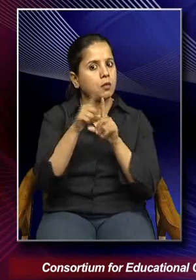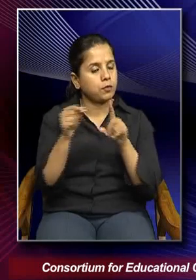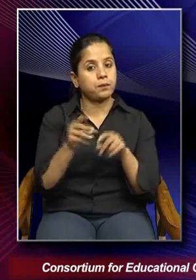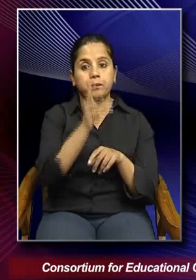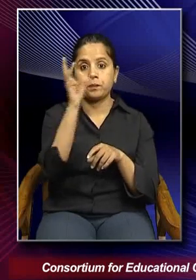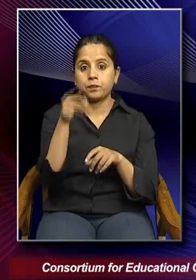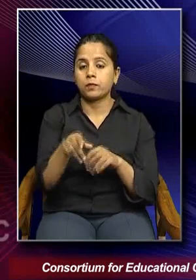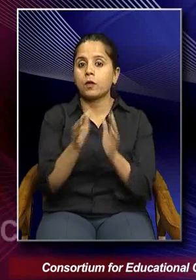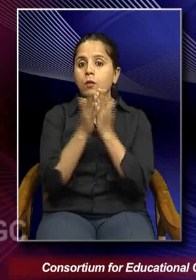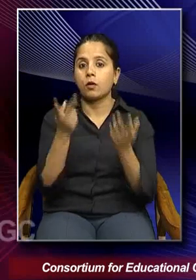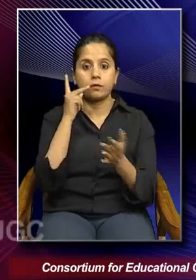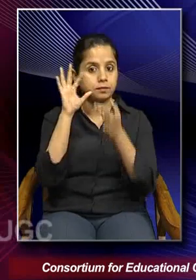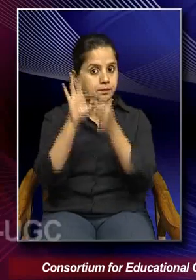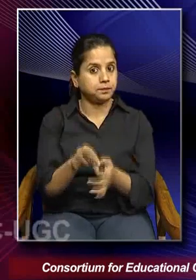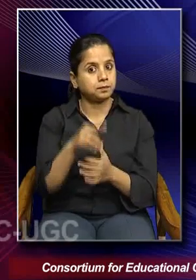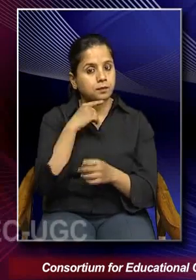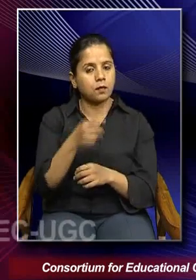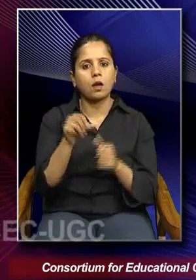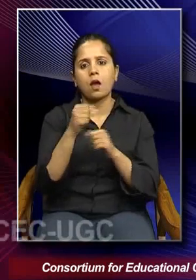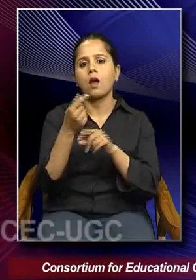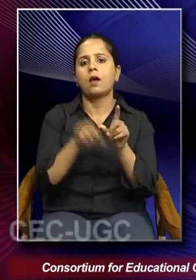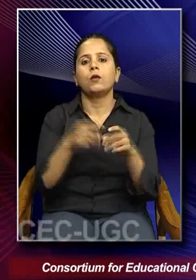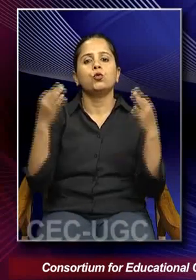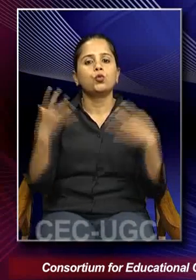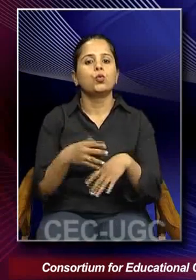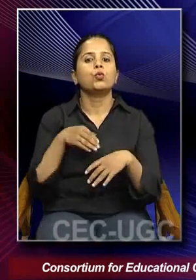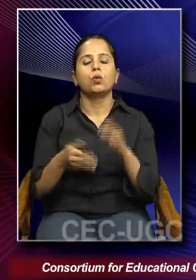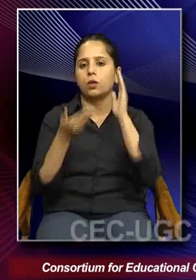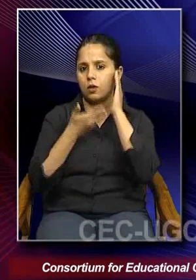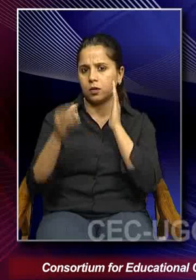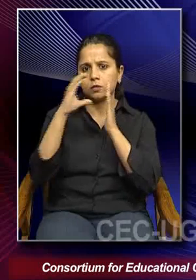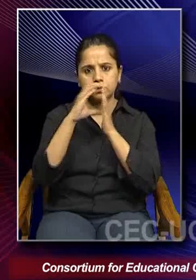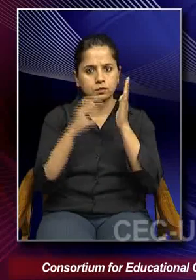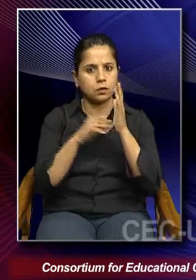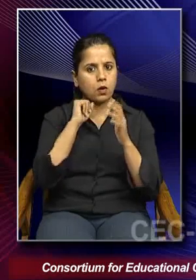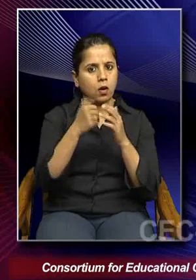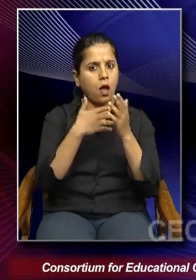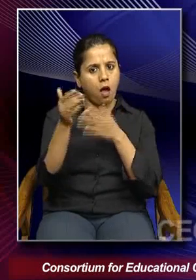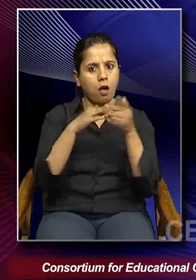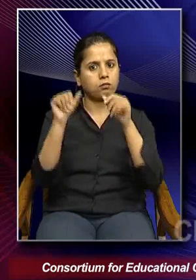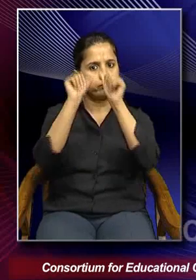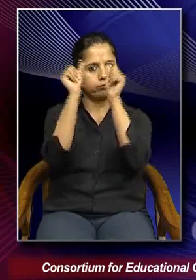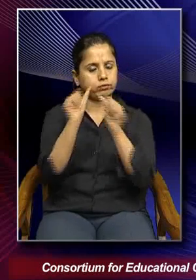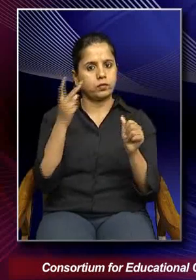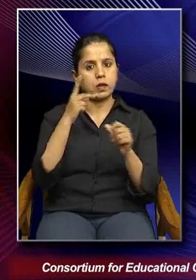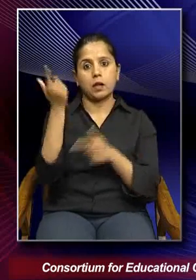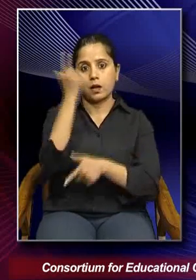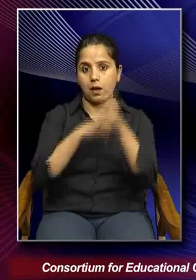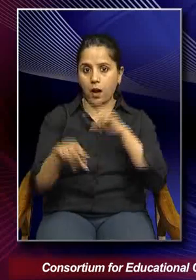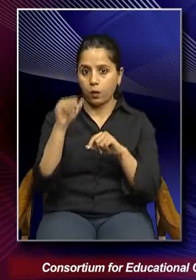तीसरा सप्तक की भूमिका में नई कविता के शिल्प के अंतर्गत भाषा